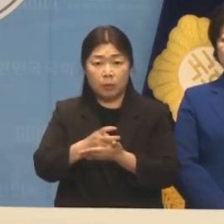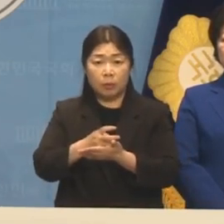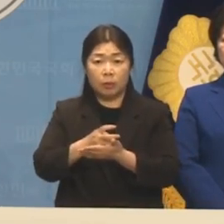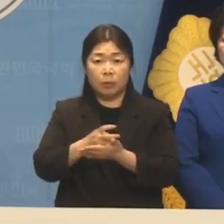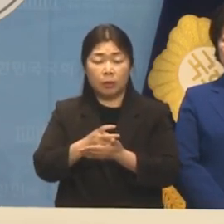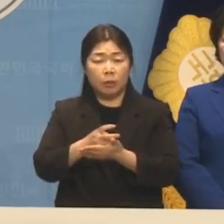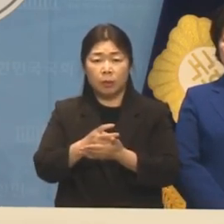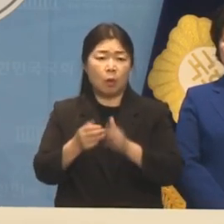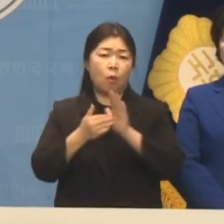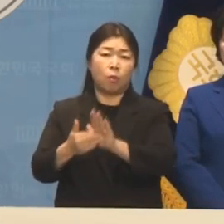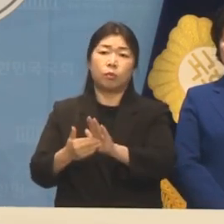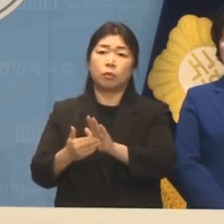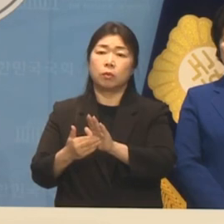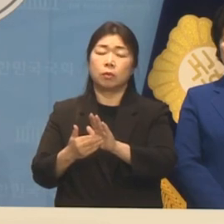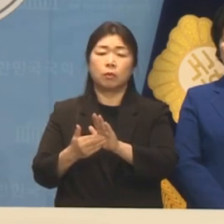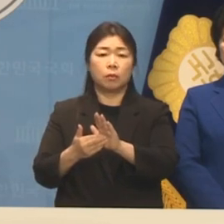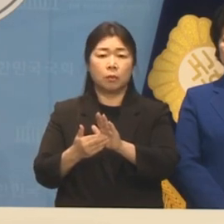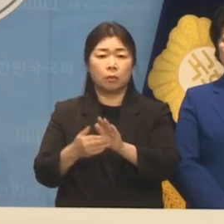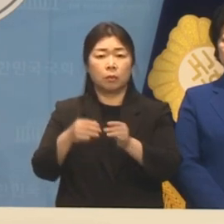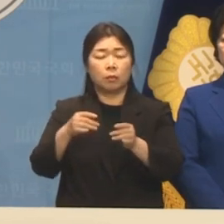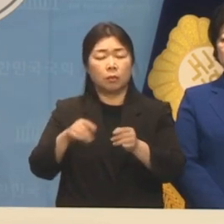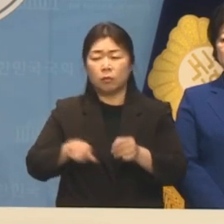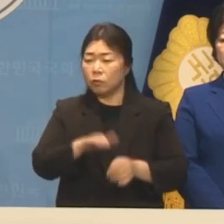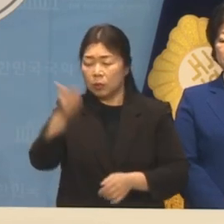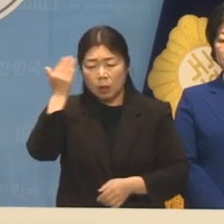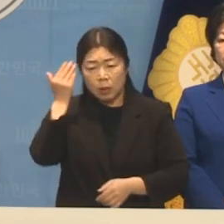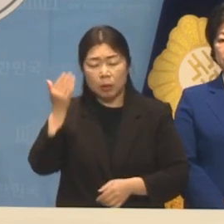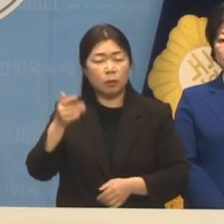가능한 일인지 모르겠습니다. 저희 상식으로는.